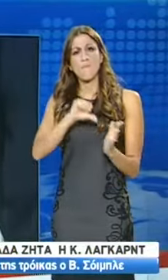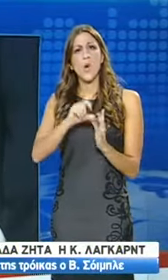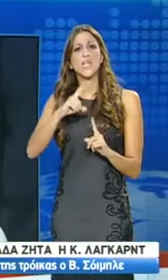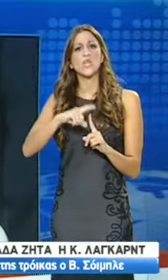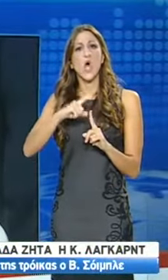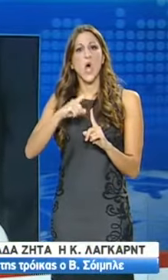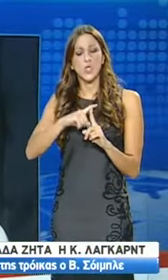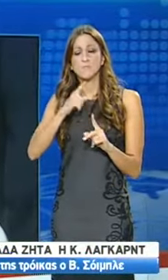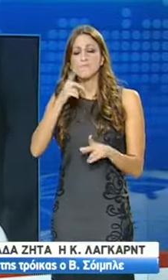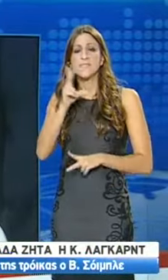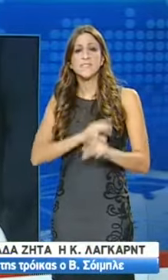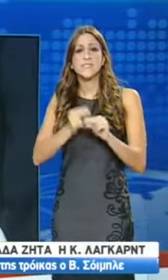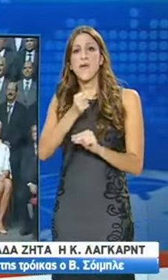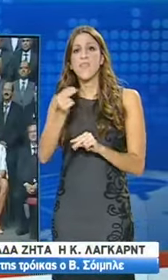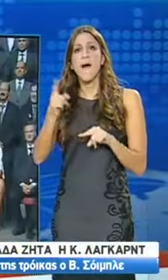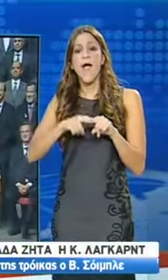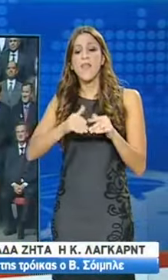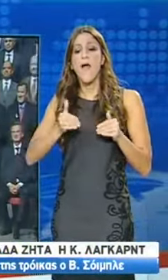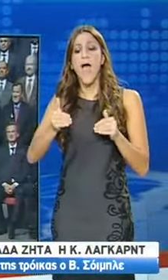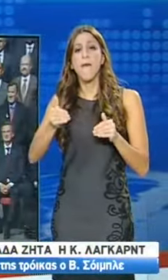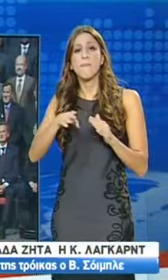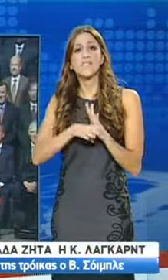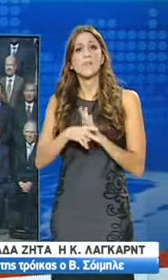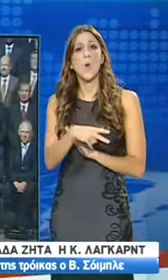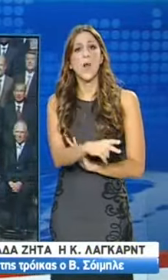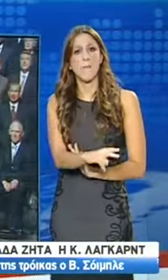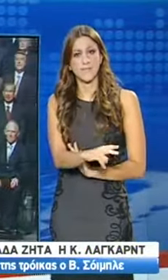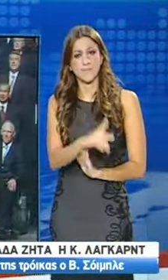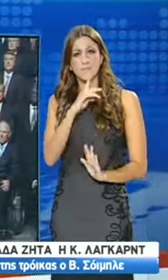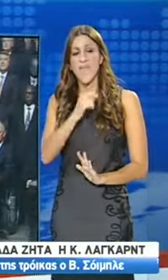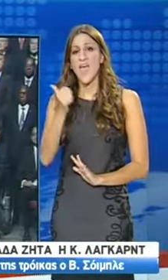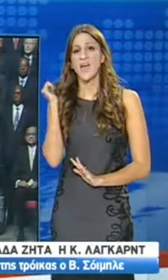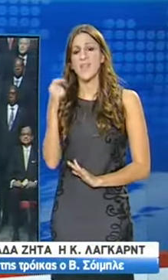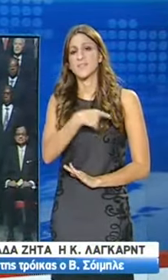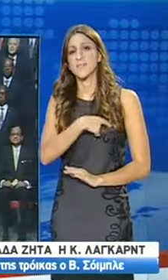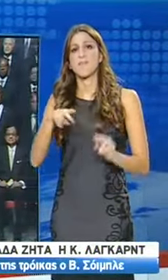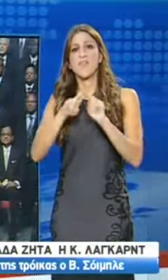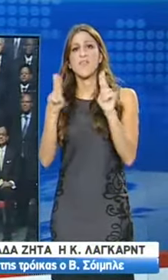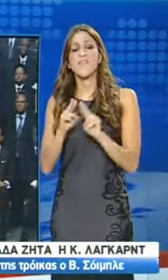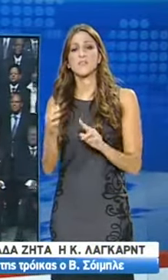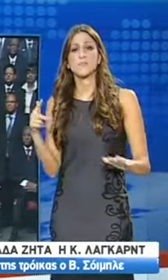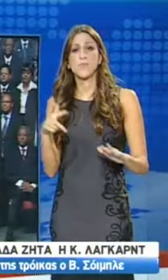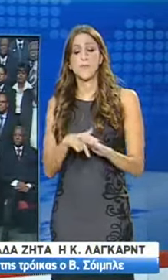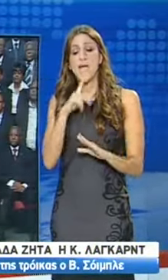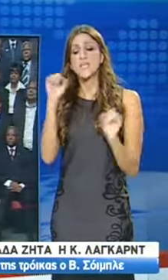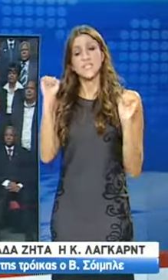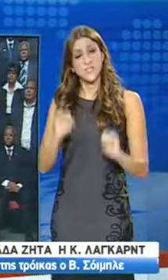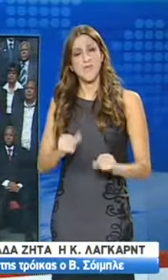την επιμήκυνση του χρόνου δημοσιονομικής προσαρμογής για την Ελλάδα. Χθες η κυρία Λαγκάρτ είχε ταχθεί ανοιχτά υπέρ της επιμήκυνσης. Δεν